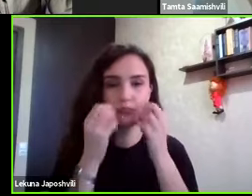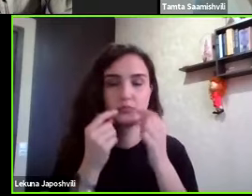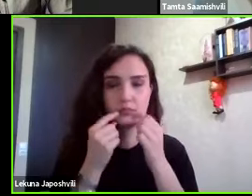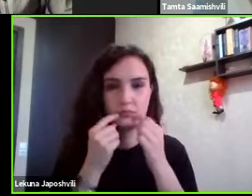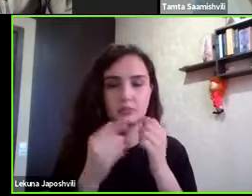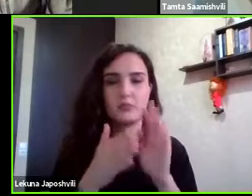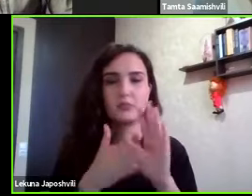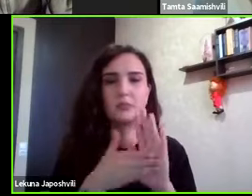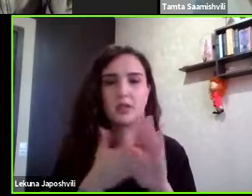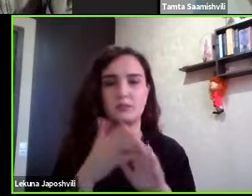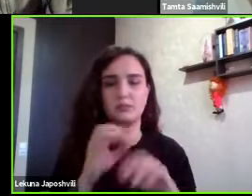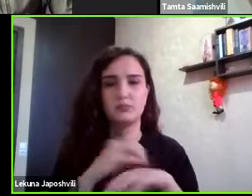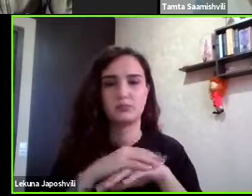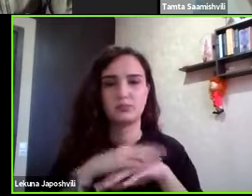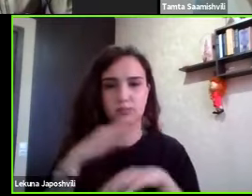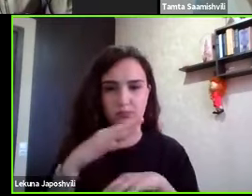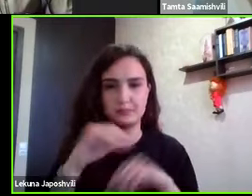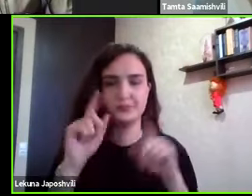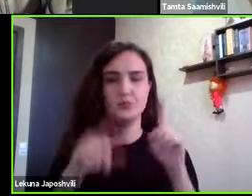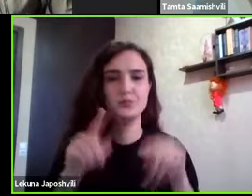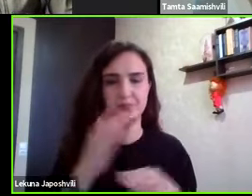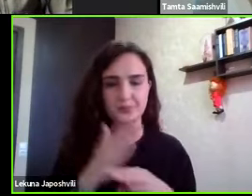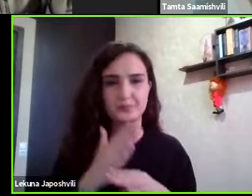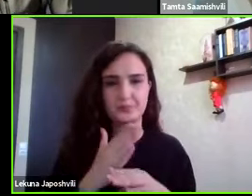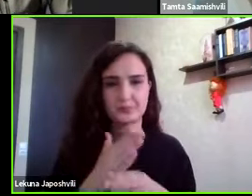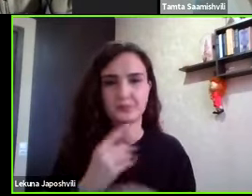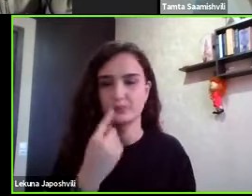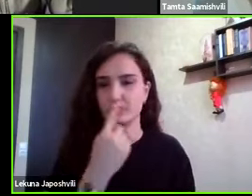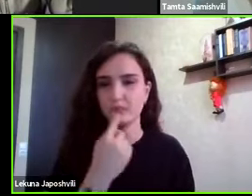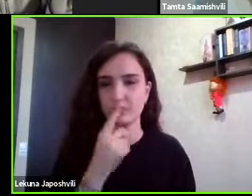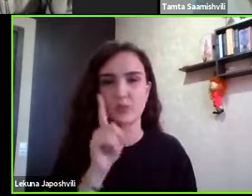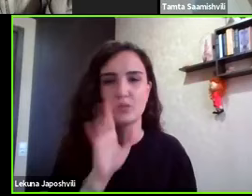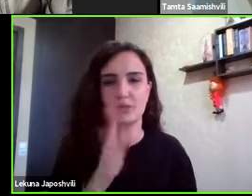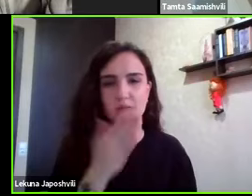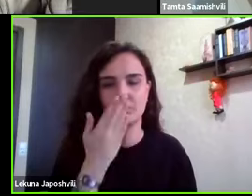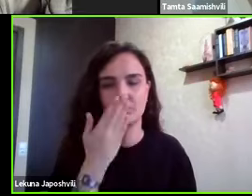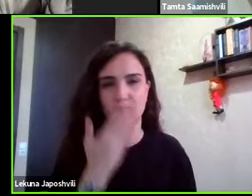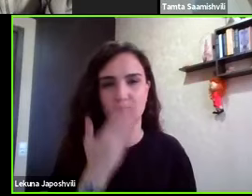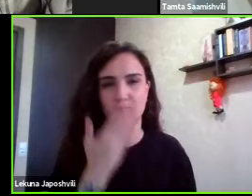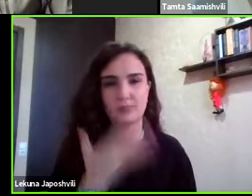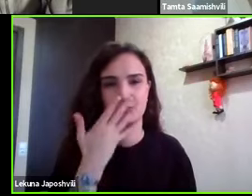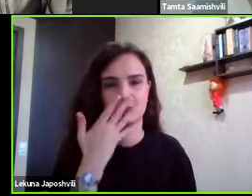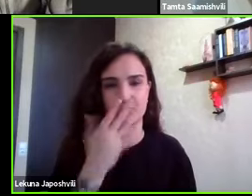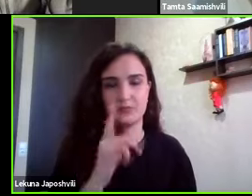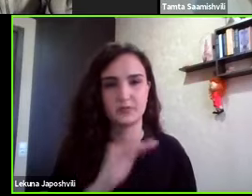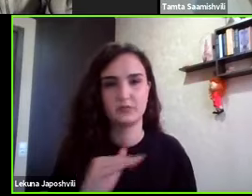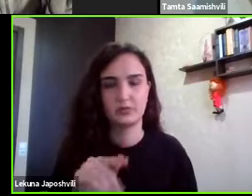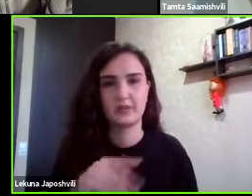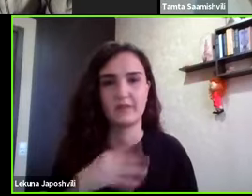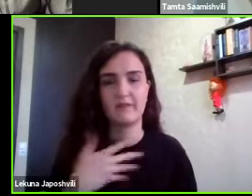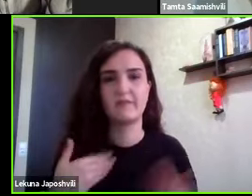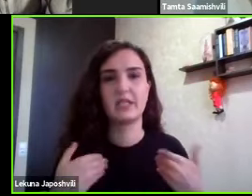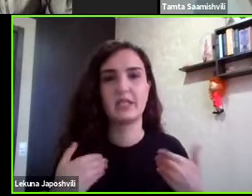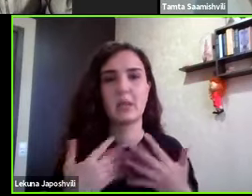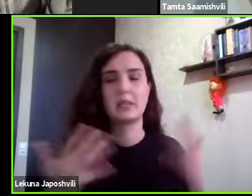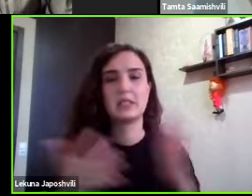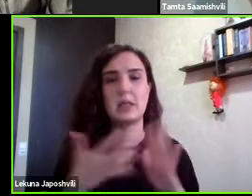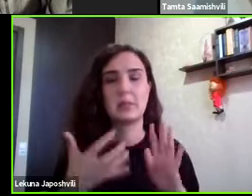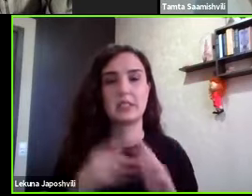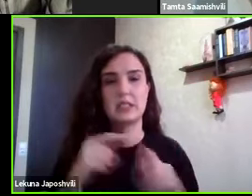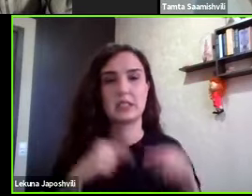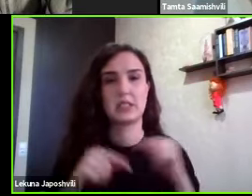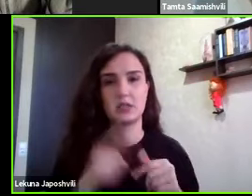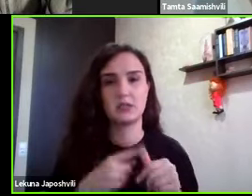ფეხების დაბრუნება. ზოგჯერ არის ხოლმე რომ აი პირიდან უსიამოვნოსუნი, რომელსაც ვიტამინების დეფიციტი,